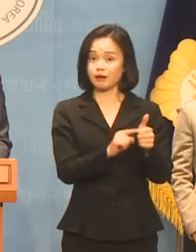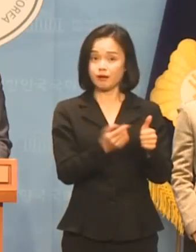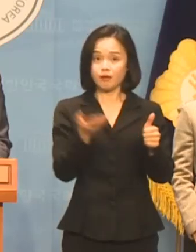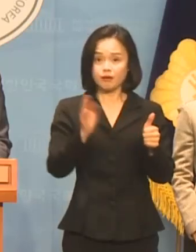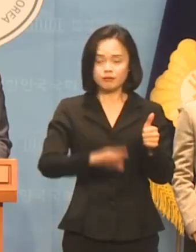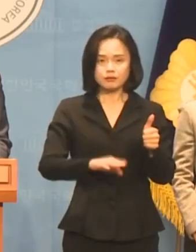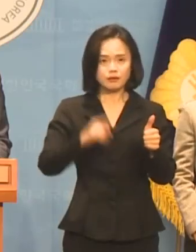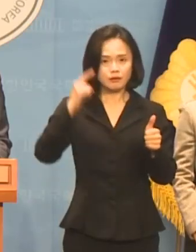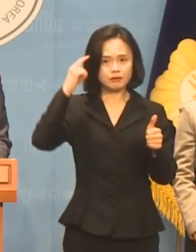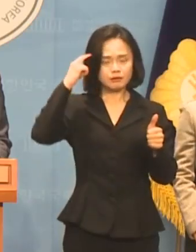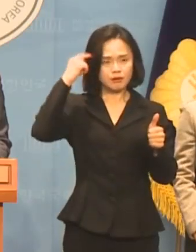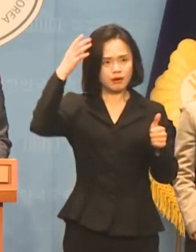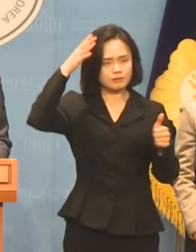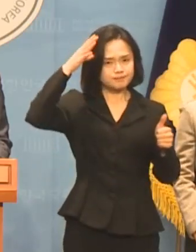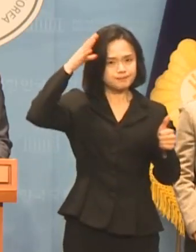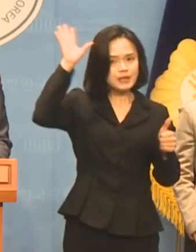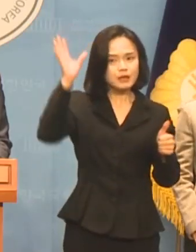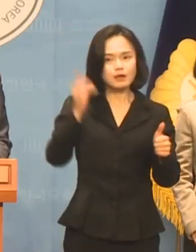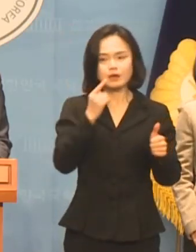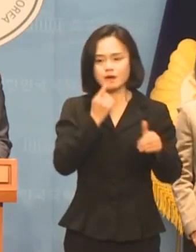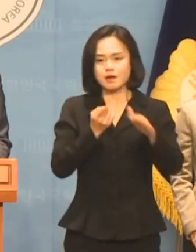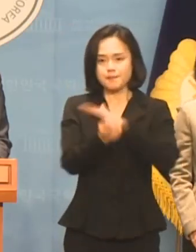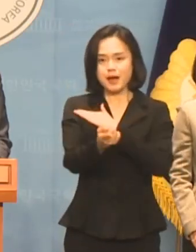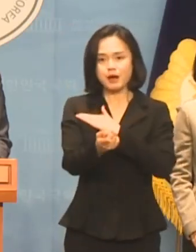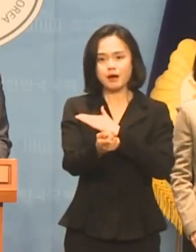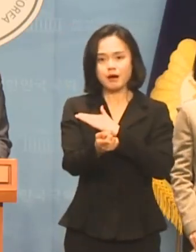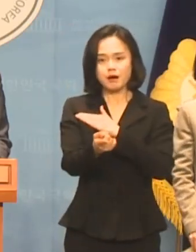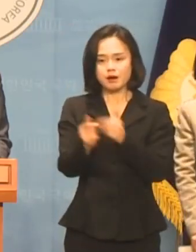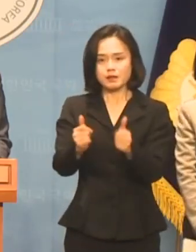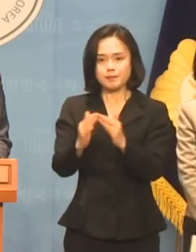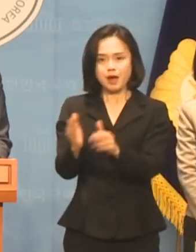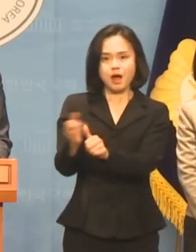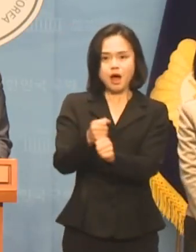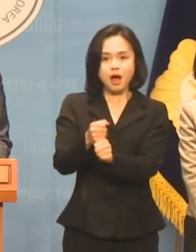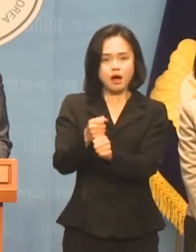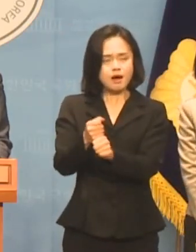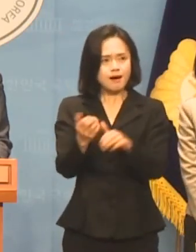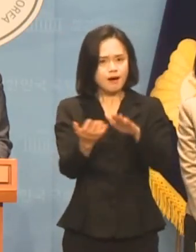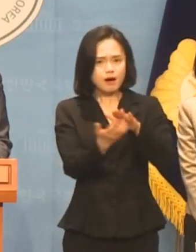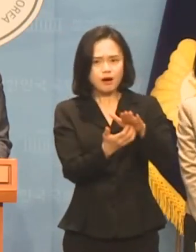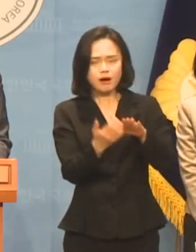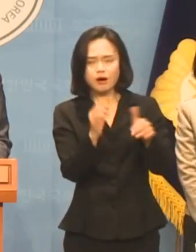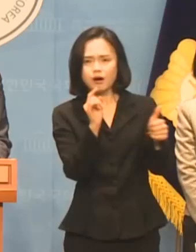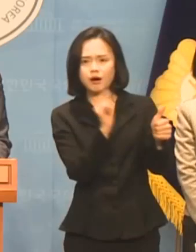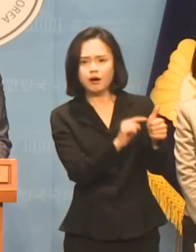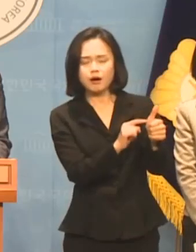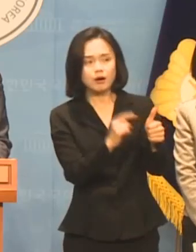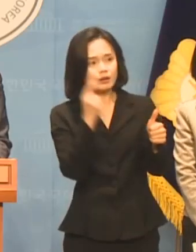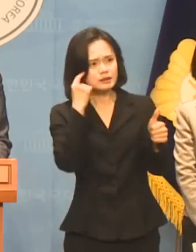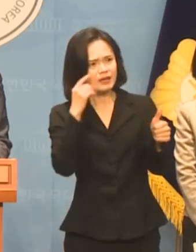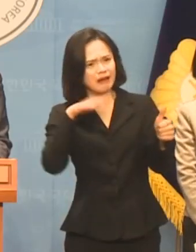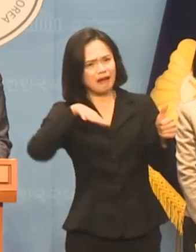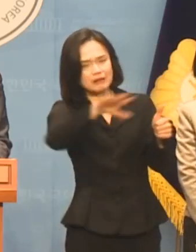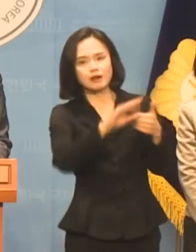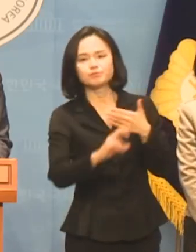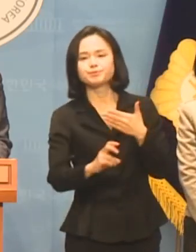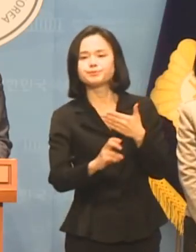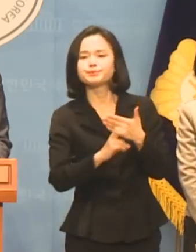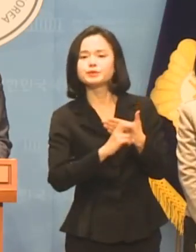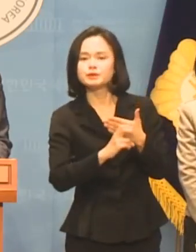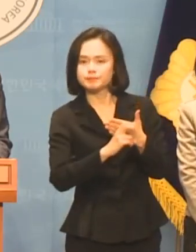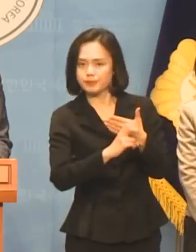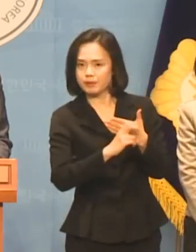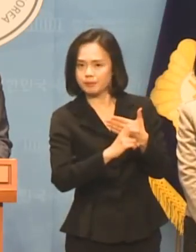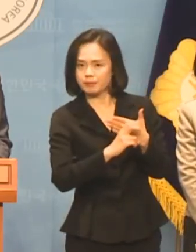것 자체가 정말 경악을 금치 않을 수 없습니다. 이런 불법적인 생각을 한 사람이 수사했던 모든